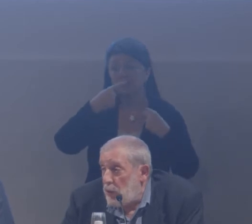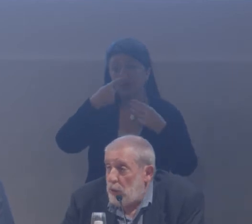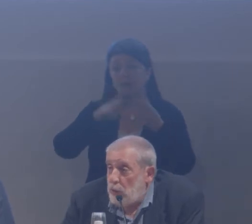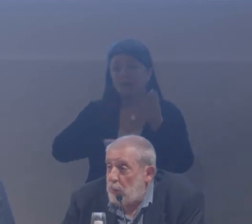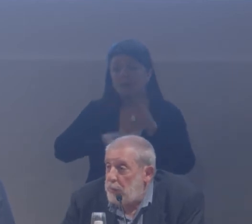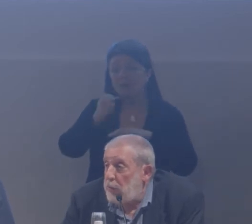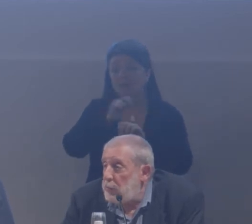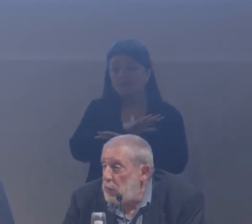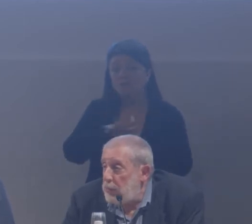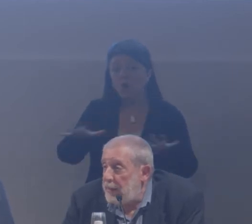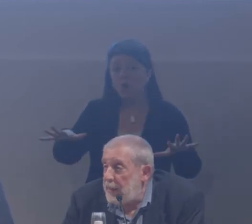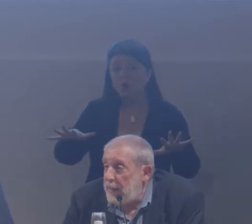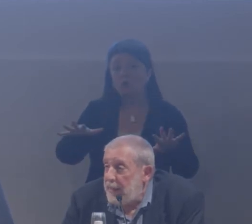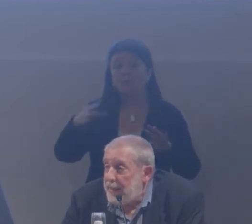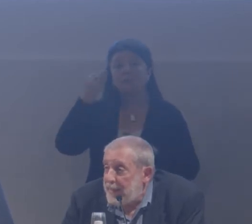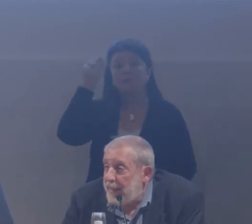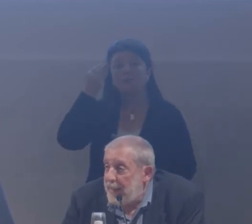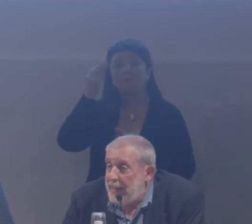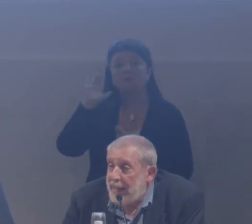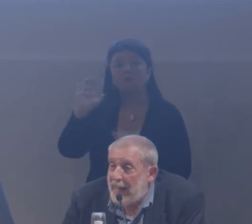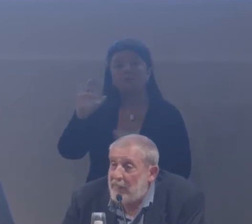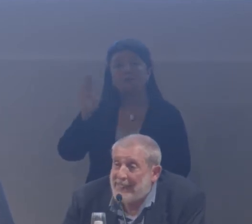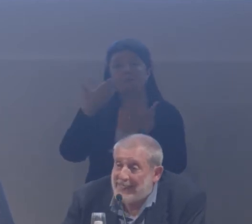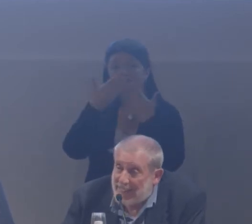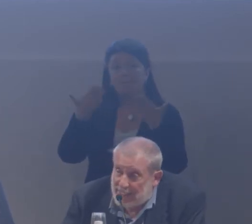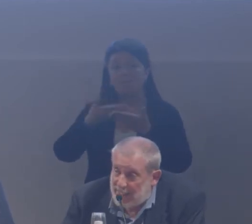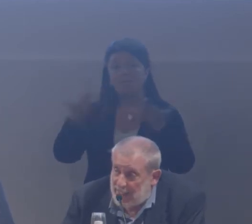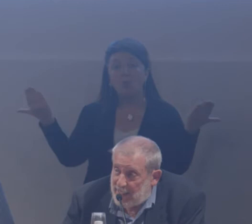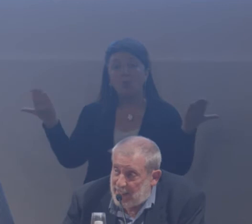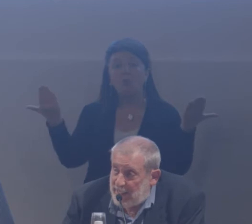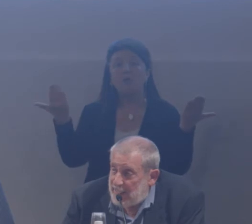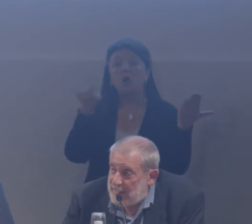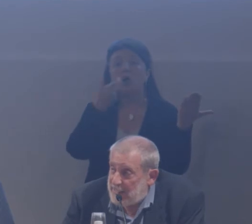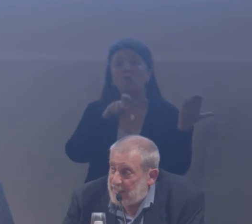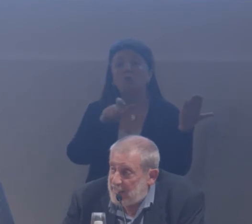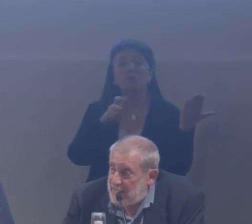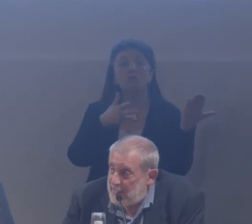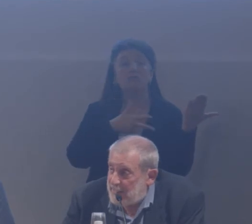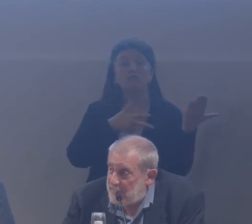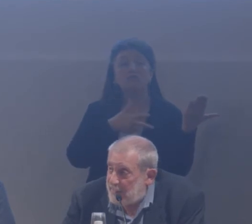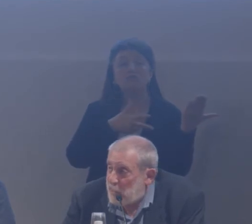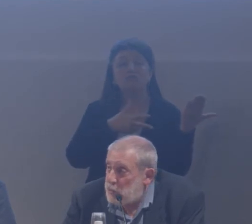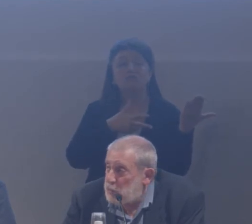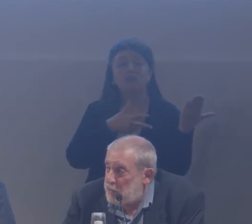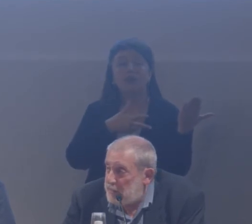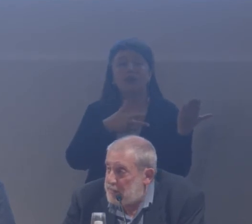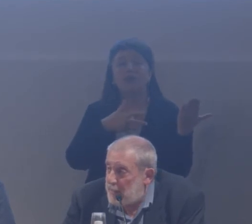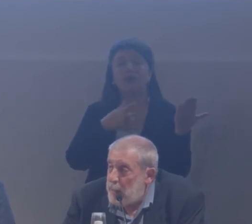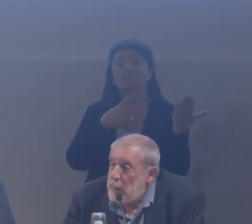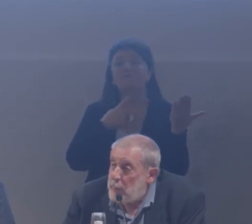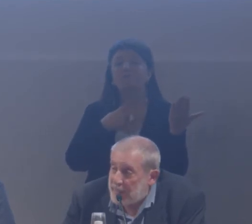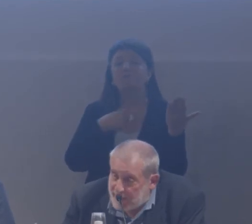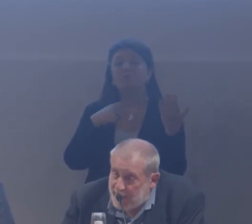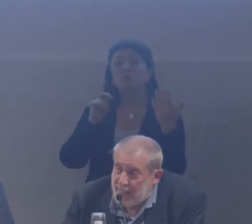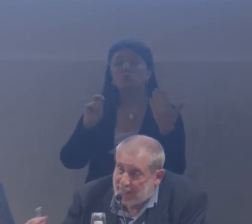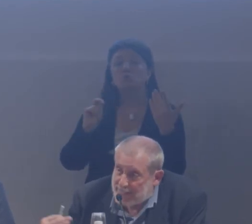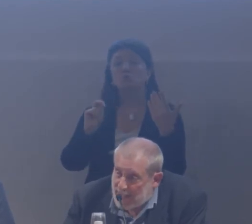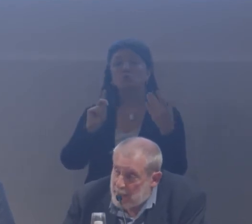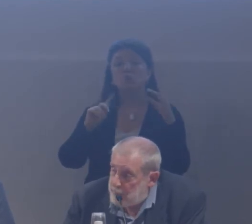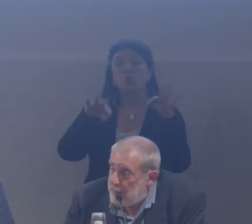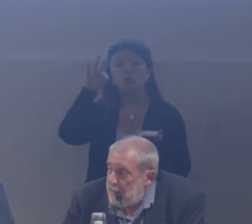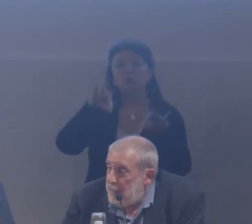informando un'opinione pubblica che aveva sete di verità e giustizia, perché